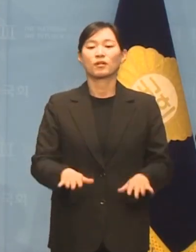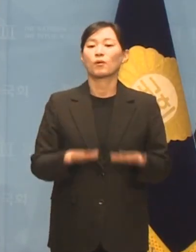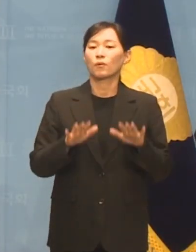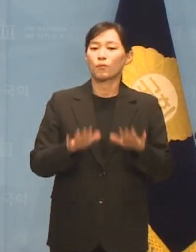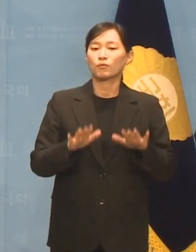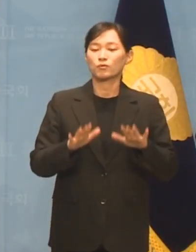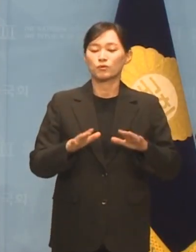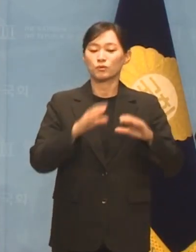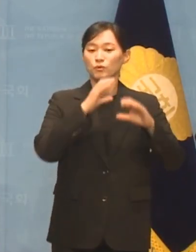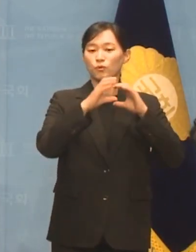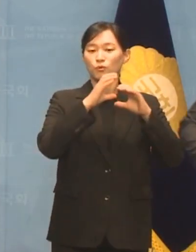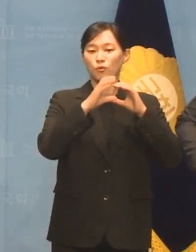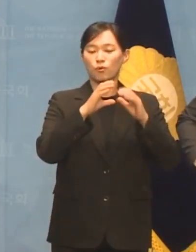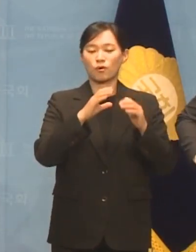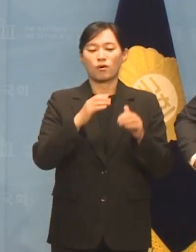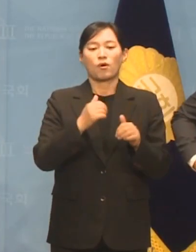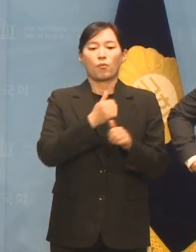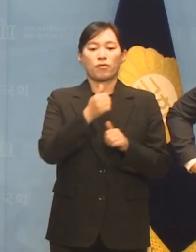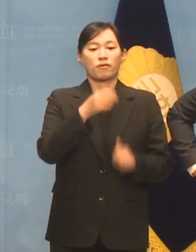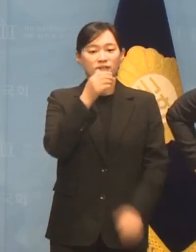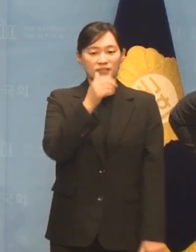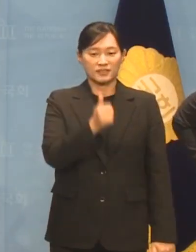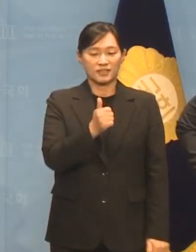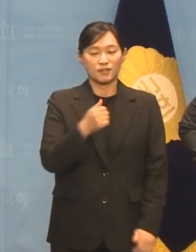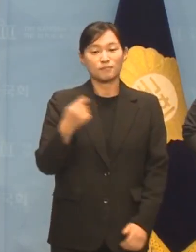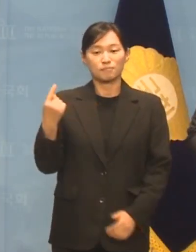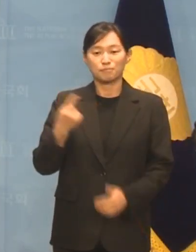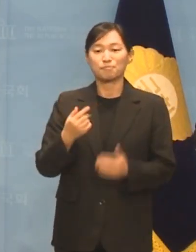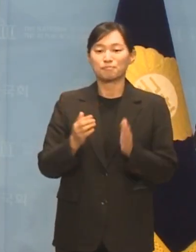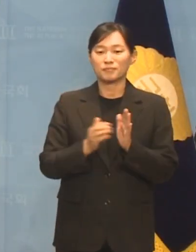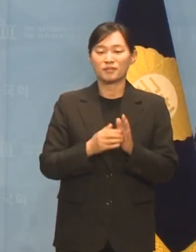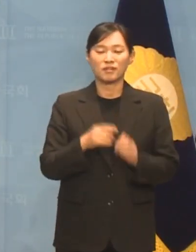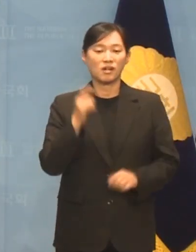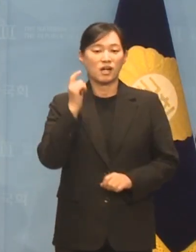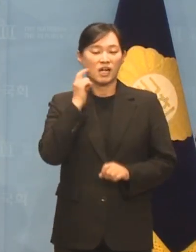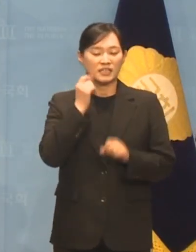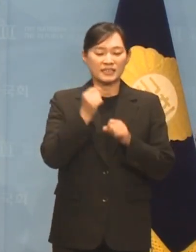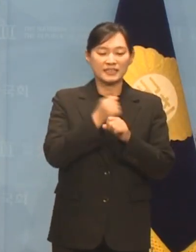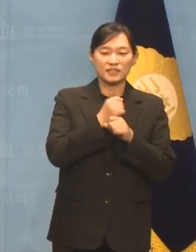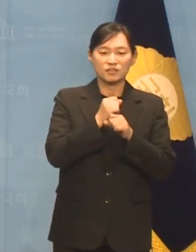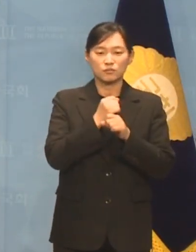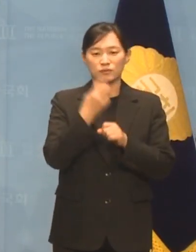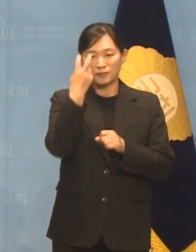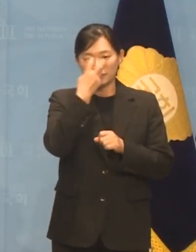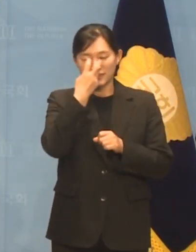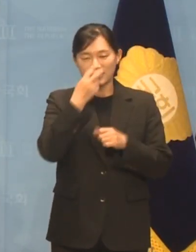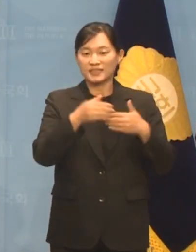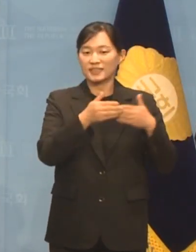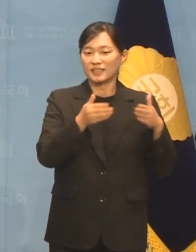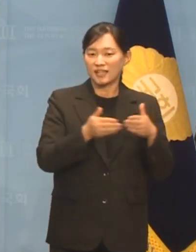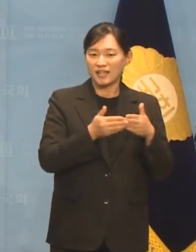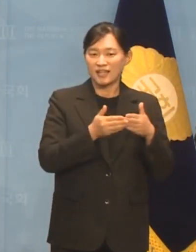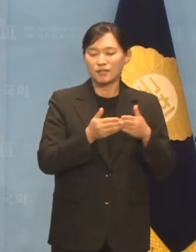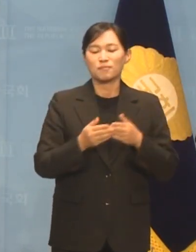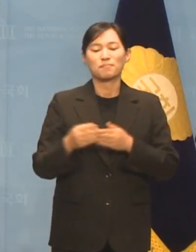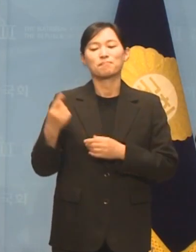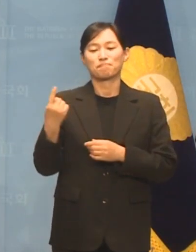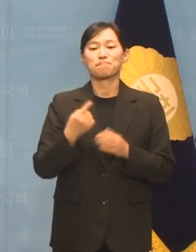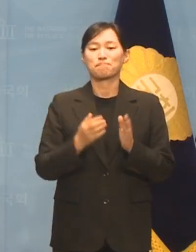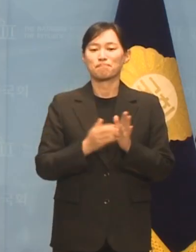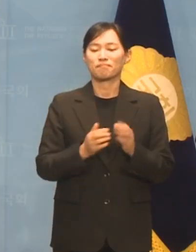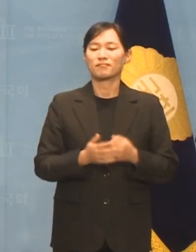오늘 국민소통위원장 전용기 의원님 오셨고요. 허위조작감시단에 김동화 의원님